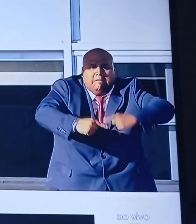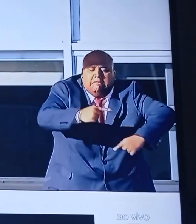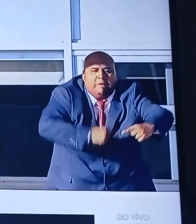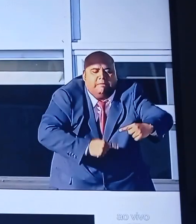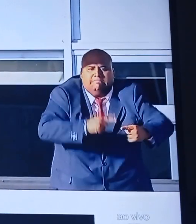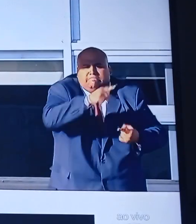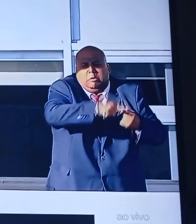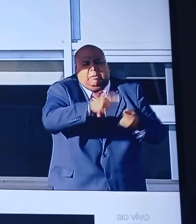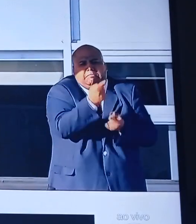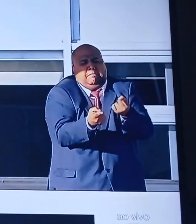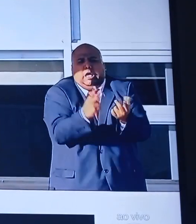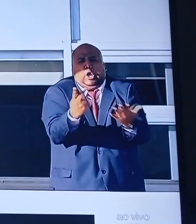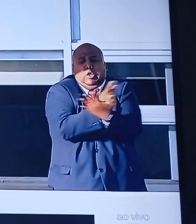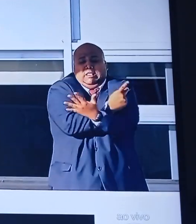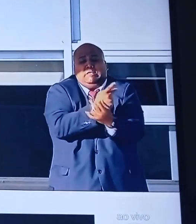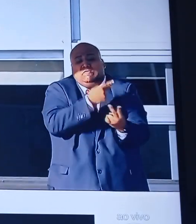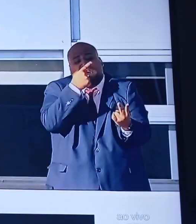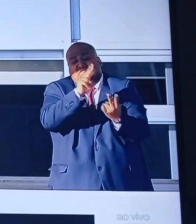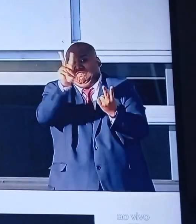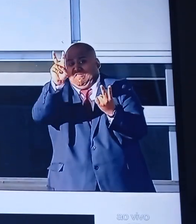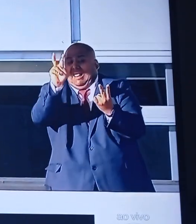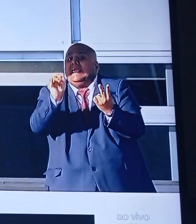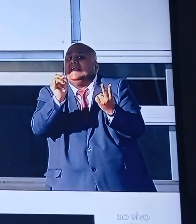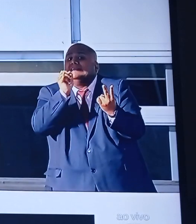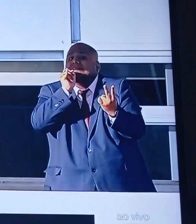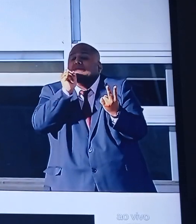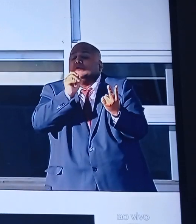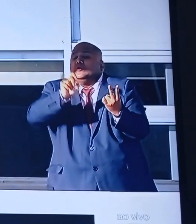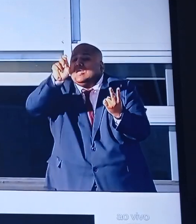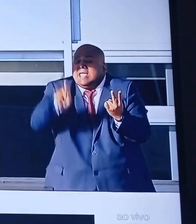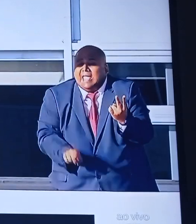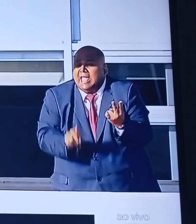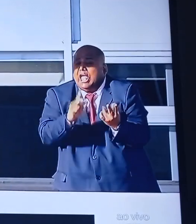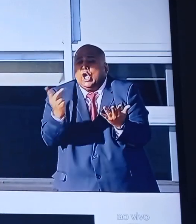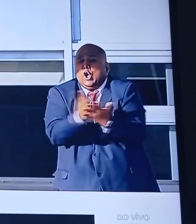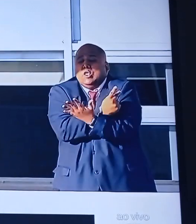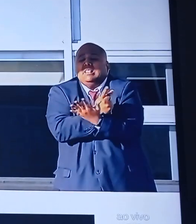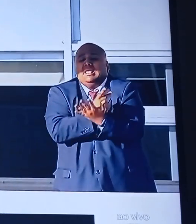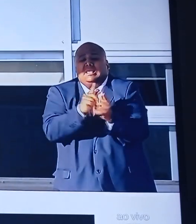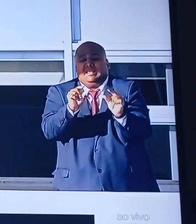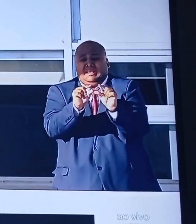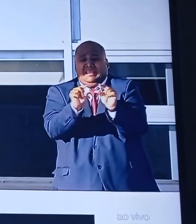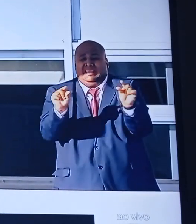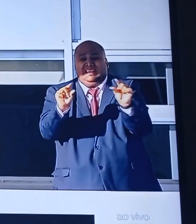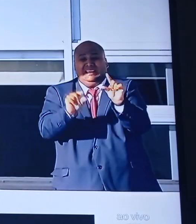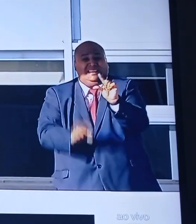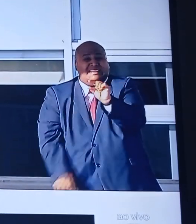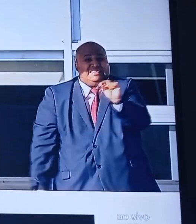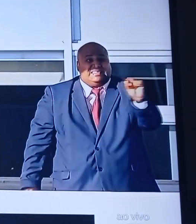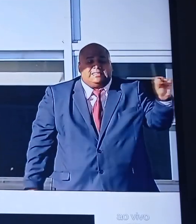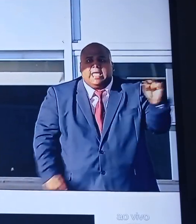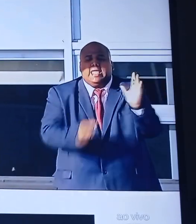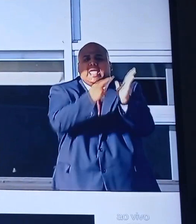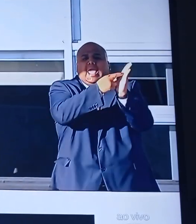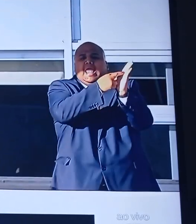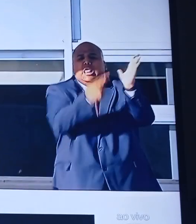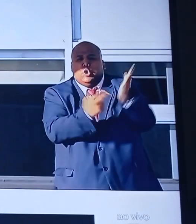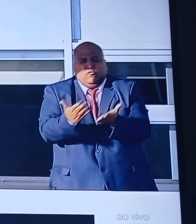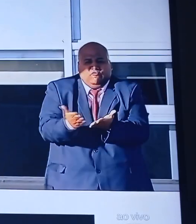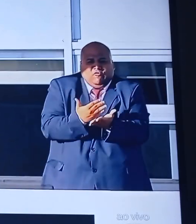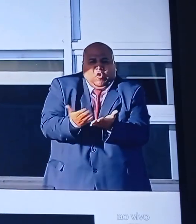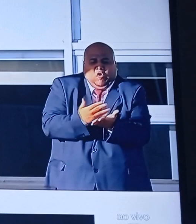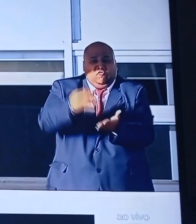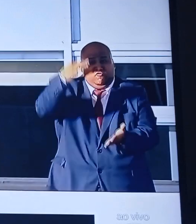genocídio. Quero citar a título de exemplo um pequeno trecho das 100 páginas desse verdadeiro relatório do